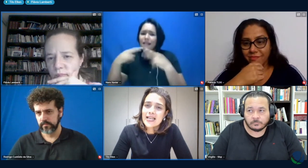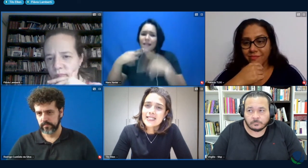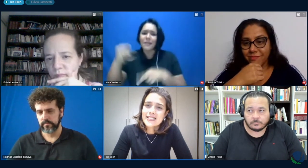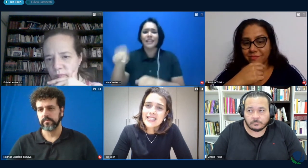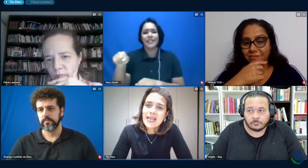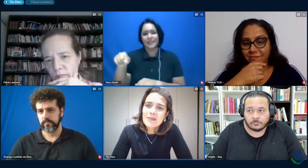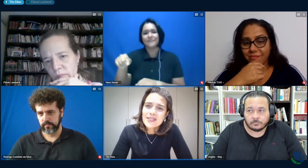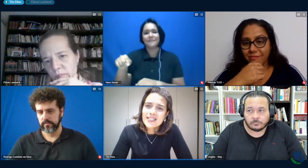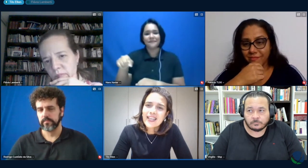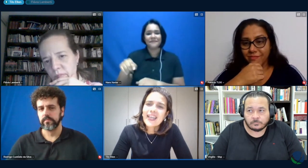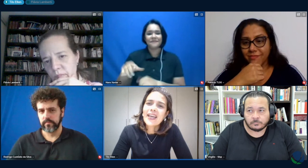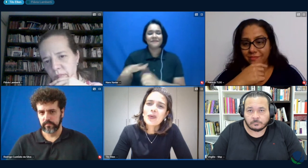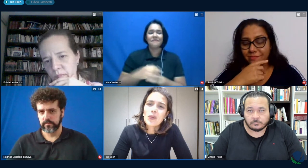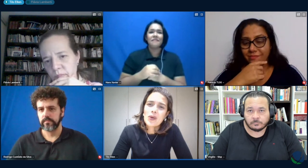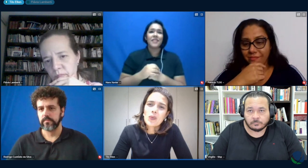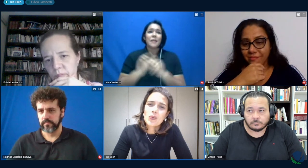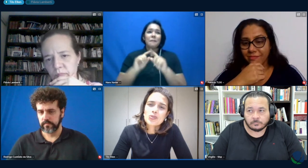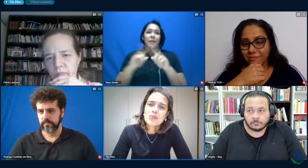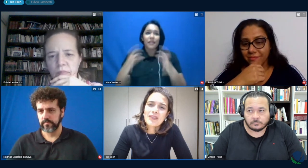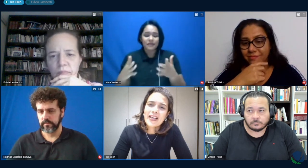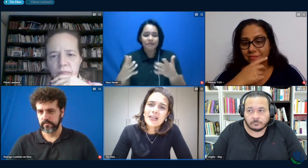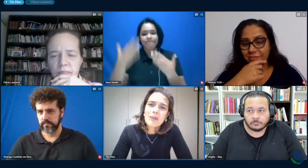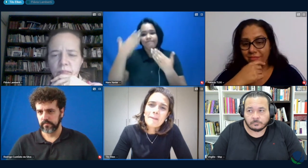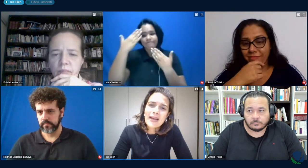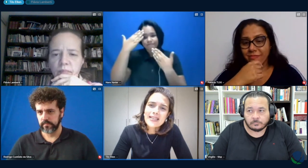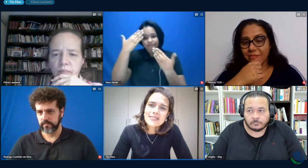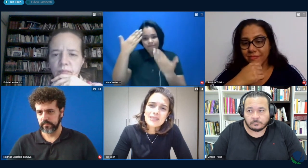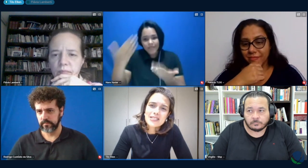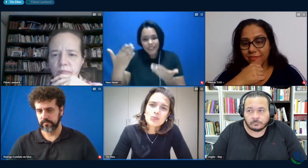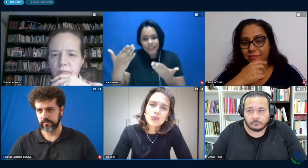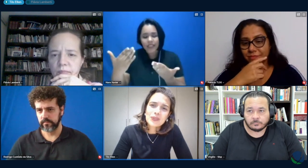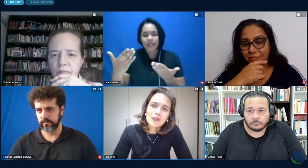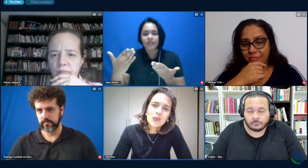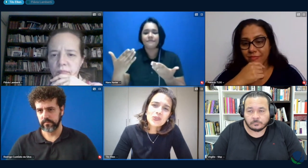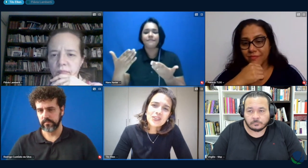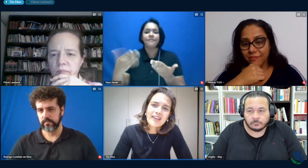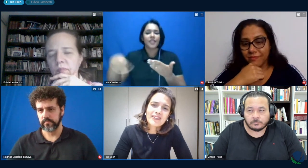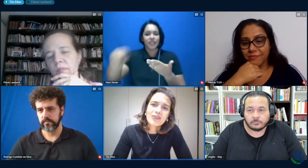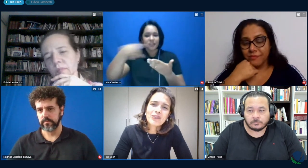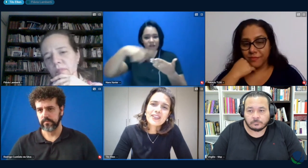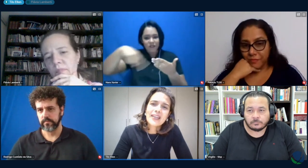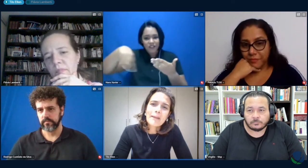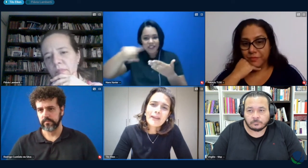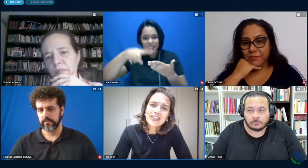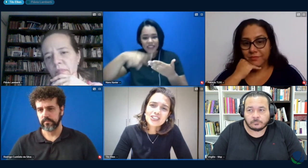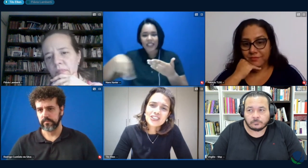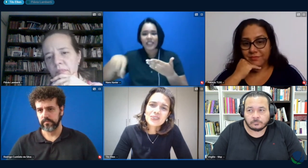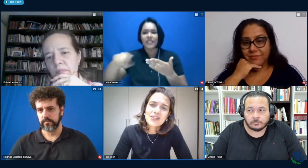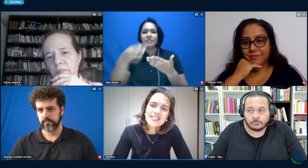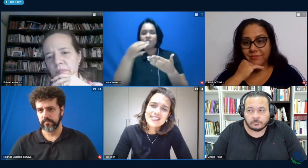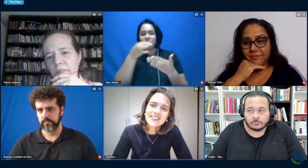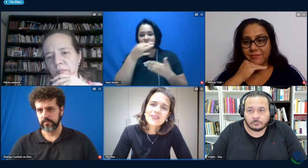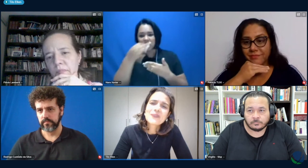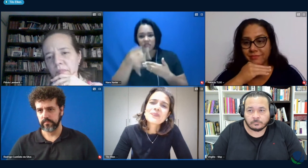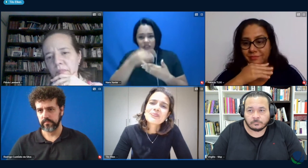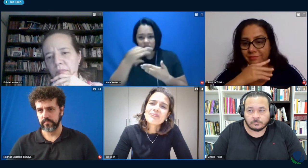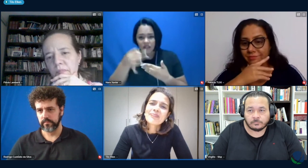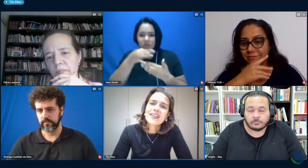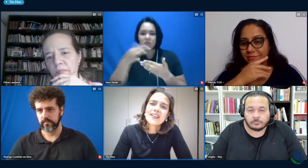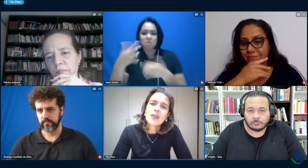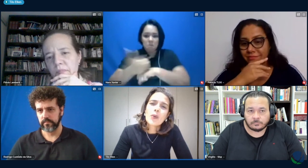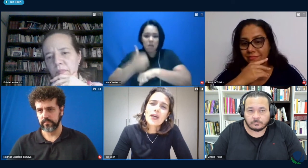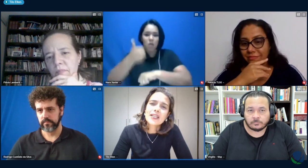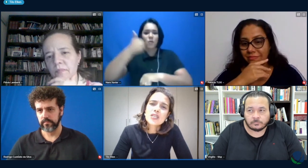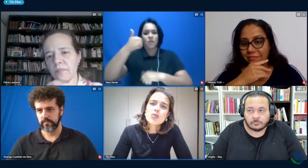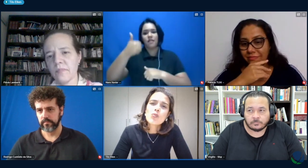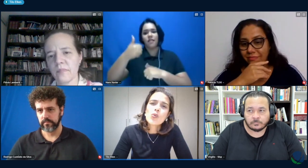a esses temas, né? Eu costumava reclamar mais mesmo quando eu estava envolvida na parte de educação.